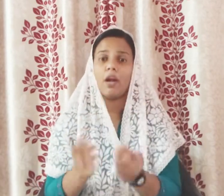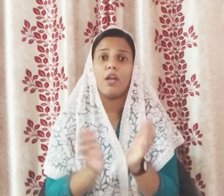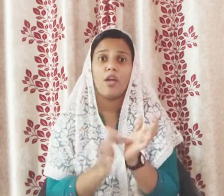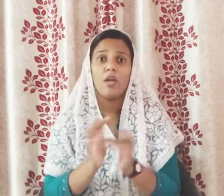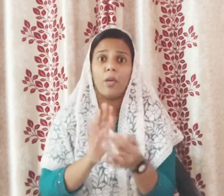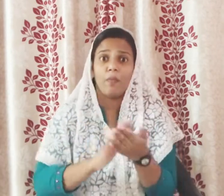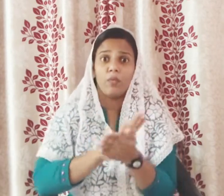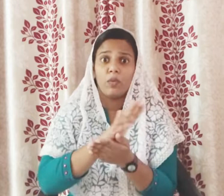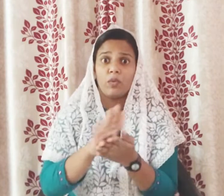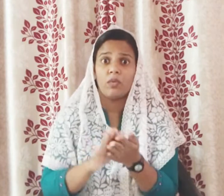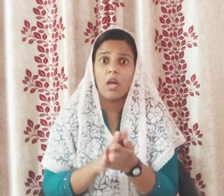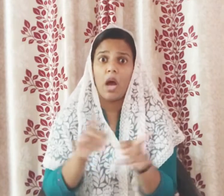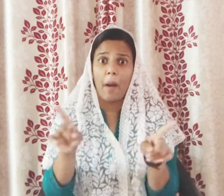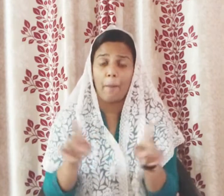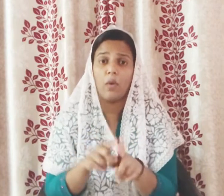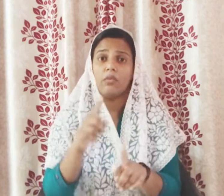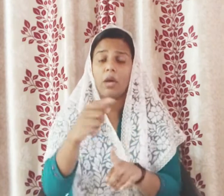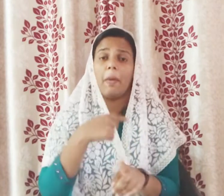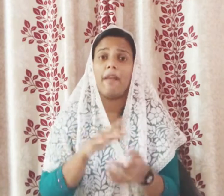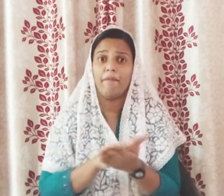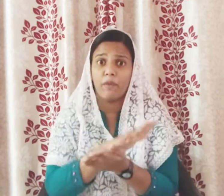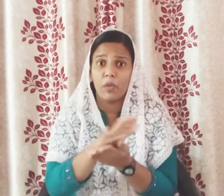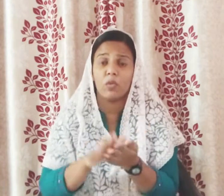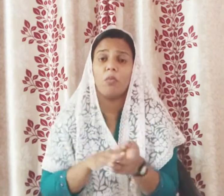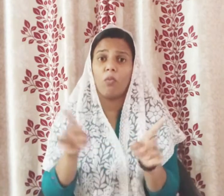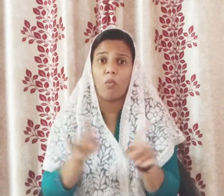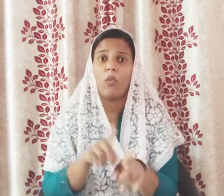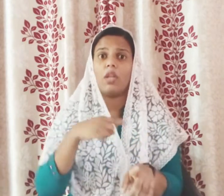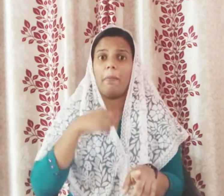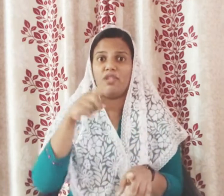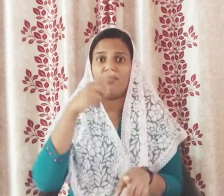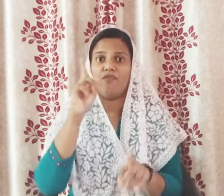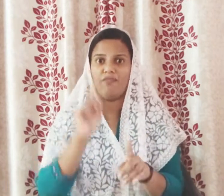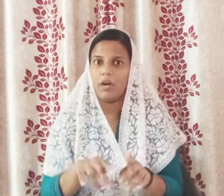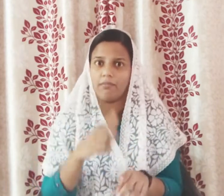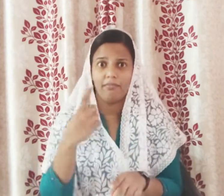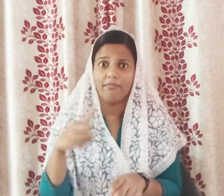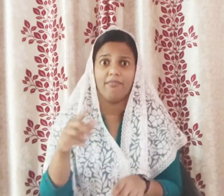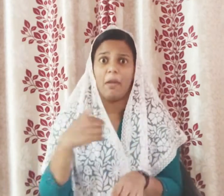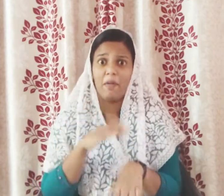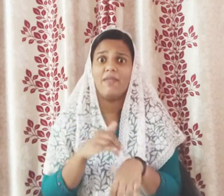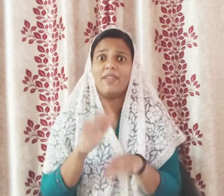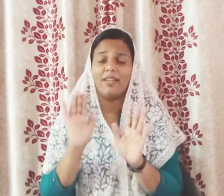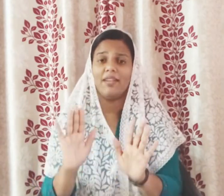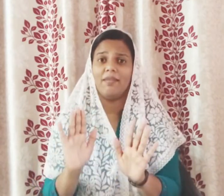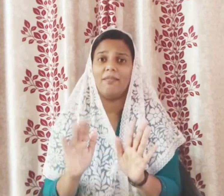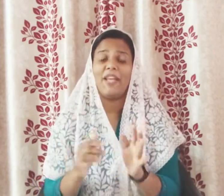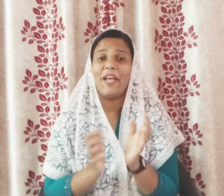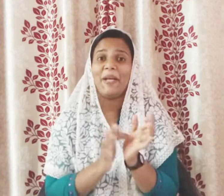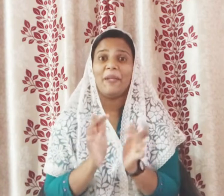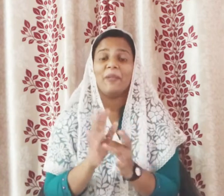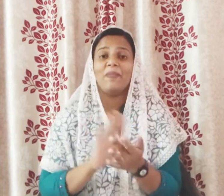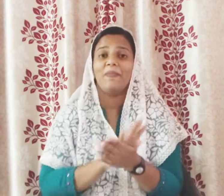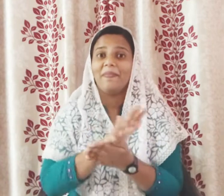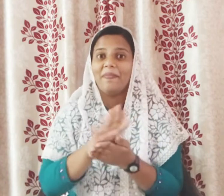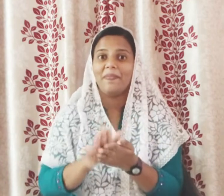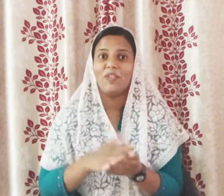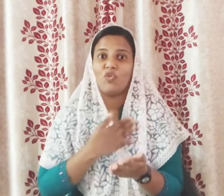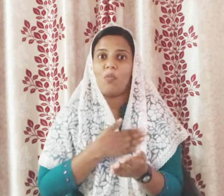ദൈവമക്കളാണ്. അവൻ വിശുദ്ധനായിരിക്കുന്നത് പോലെ ജീവിത വിശുദ്ധിയിൽ ജീവിപ്പാൻ വിളിക്കപ്പെട്ടവരാണ്. ആമേൻ. യേശു കർത്താവ് പറഞ്ഞു, പിതാവ് സൽഗുണ